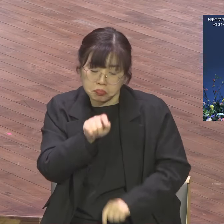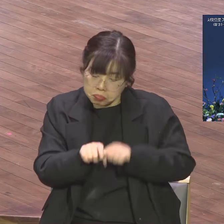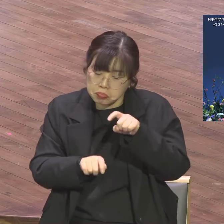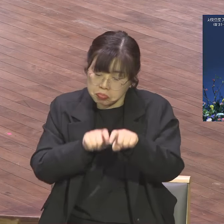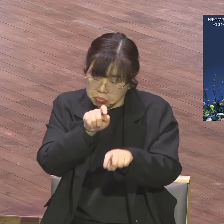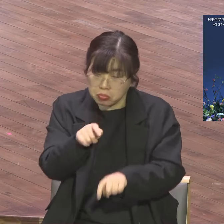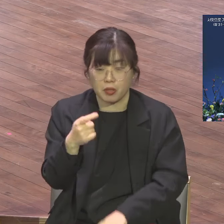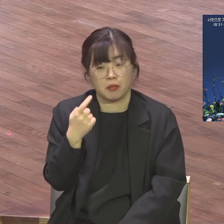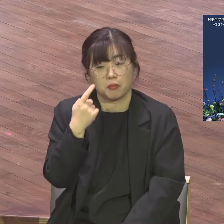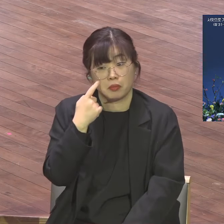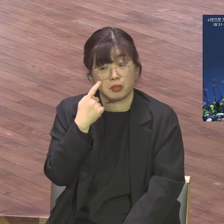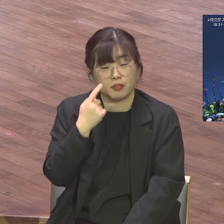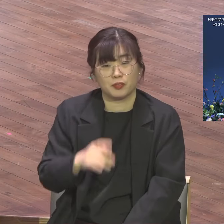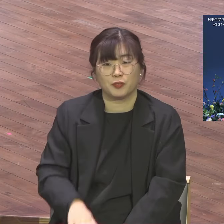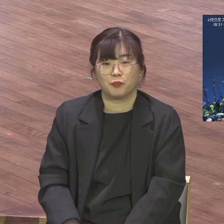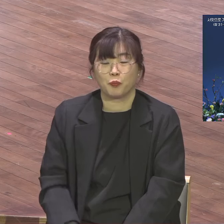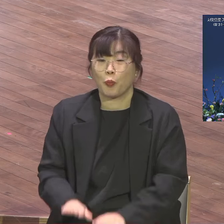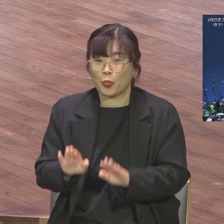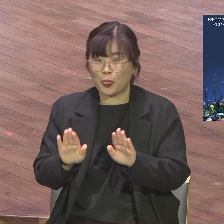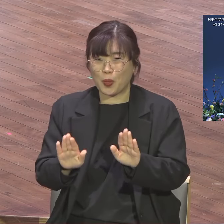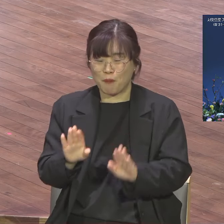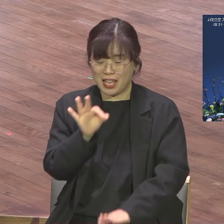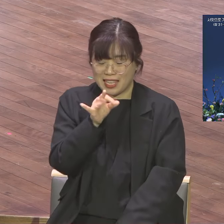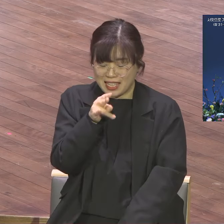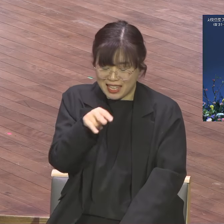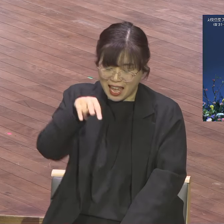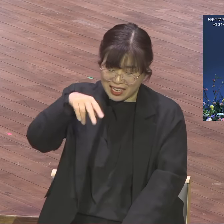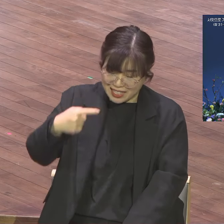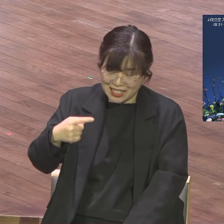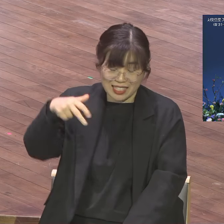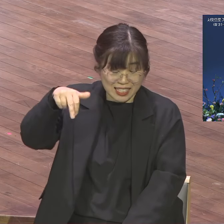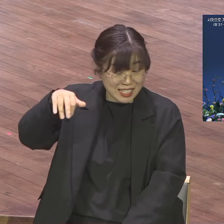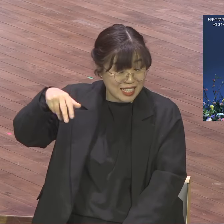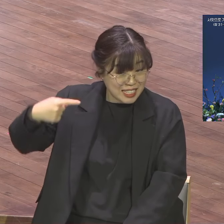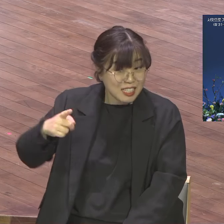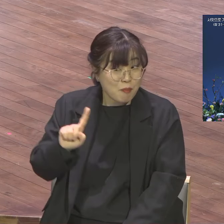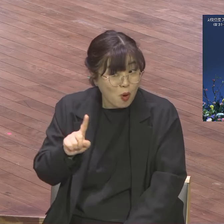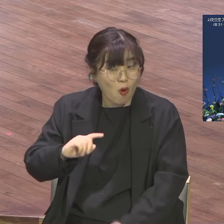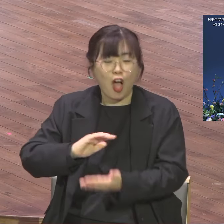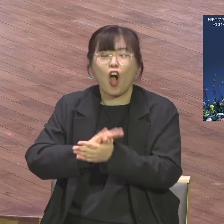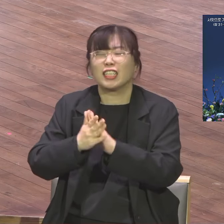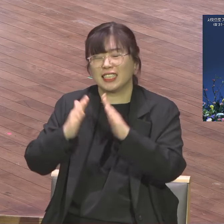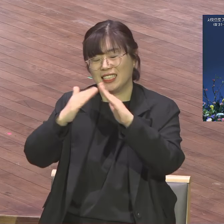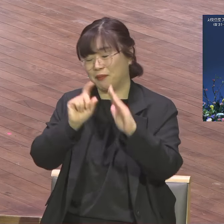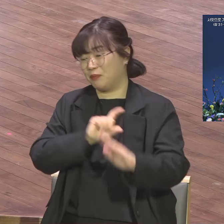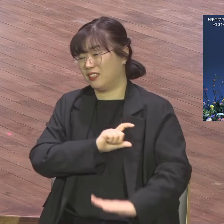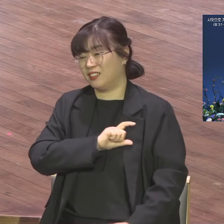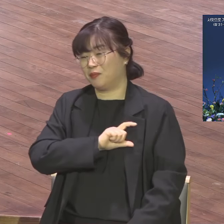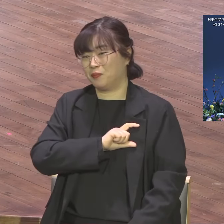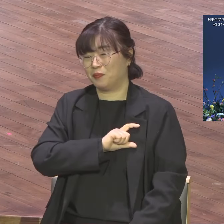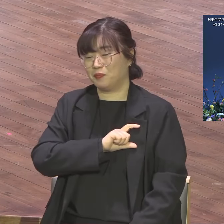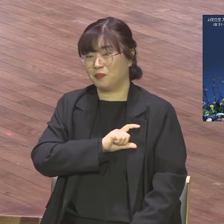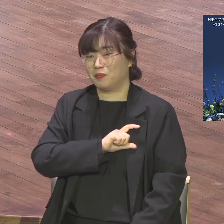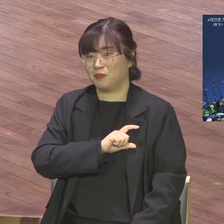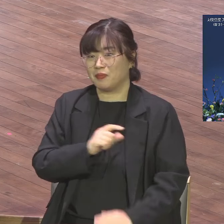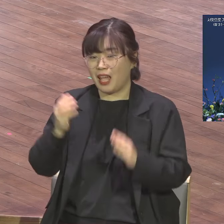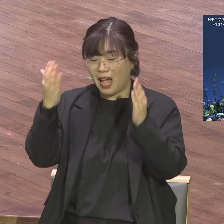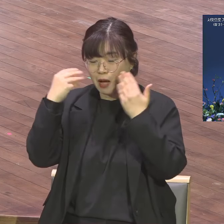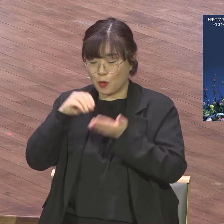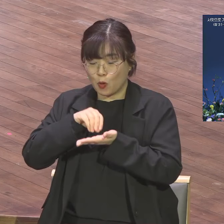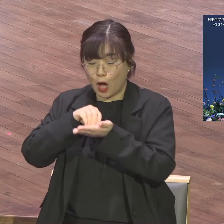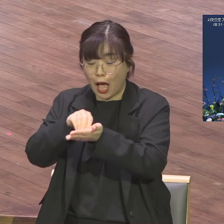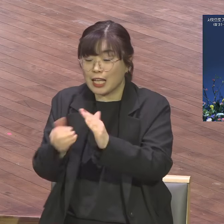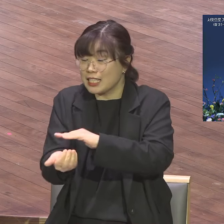것은요, 우리 교회는 취약전 랩너트를 양육한 취약전이죠. 아주